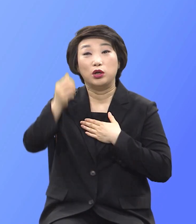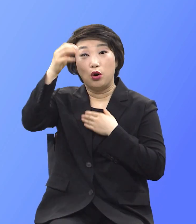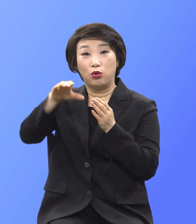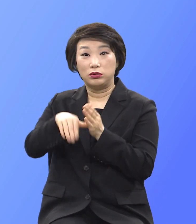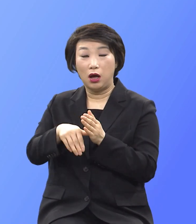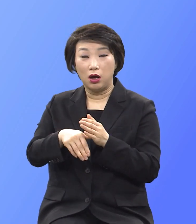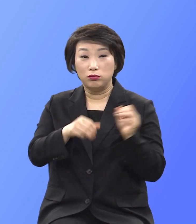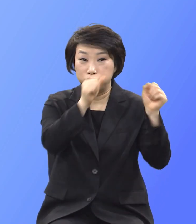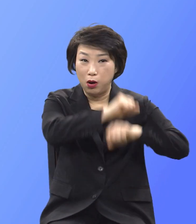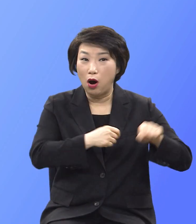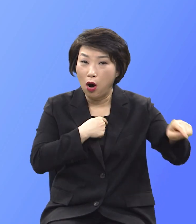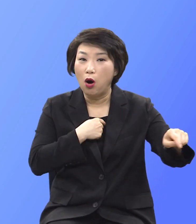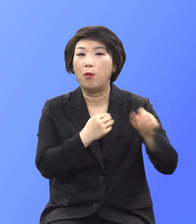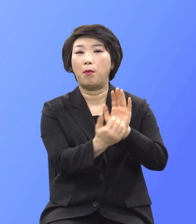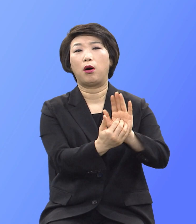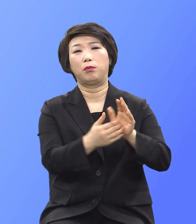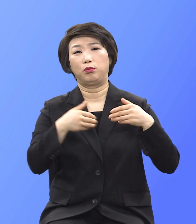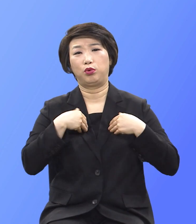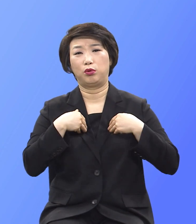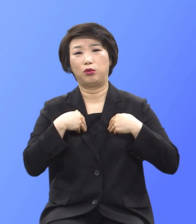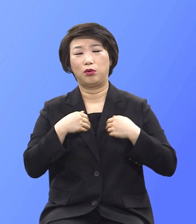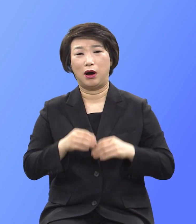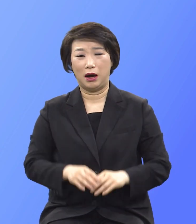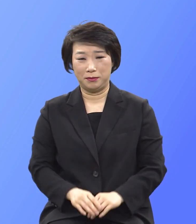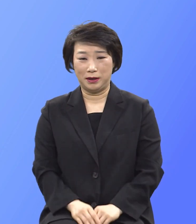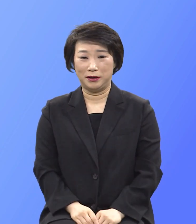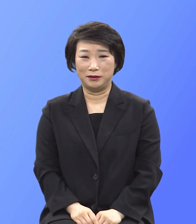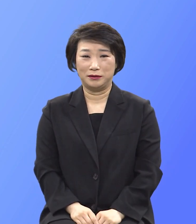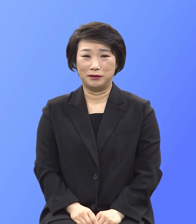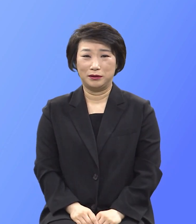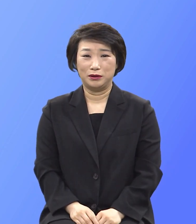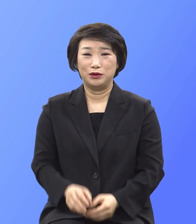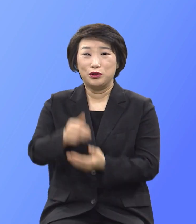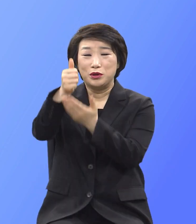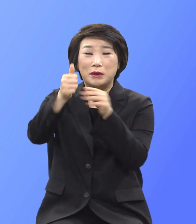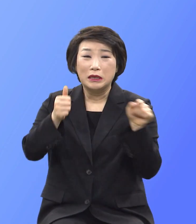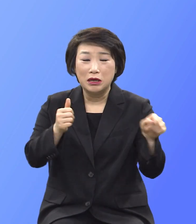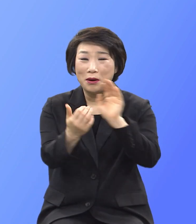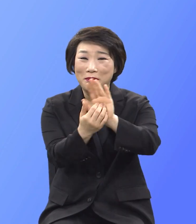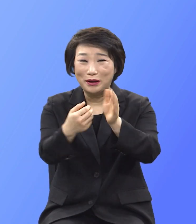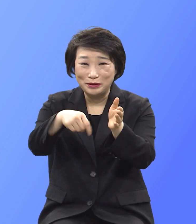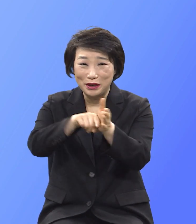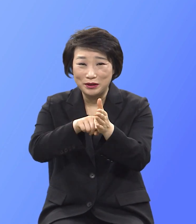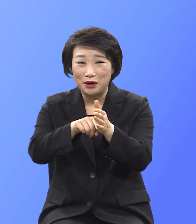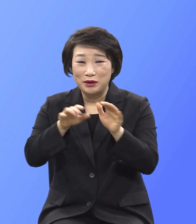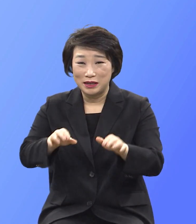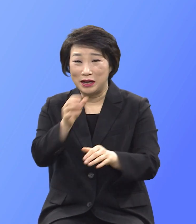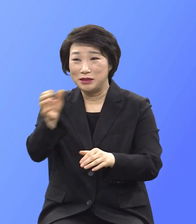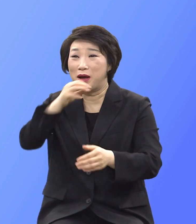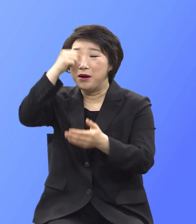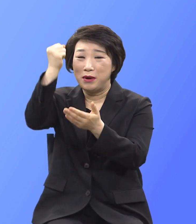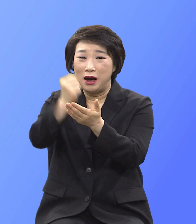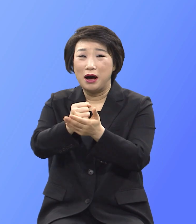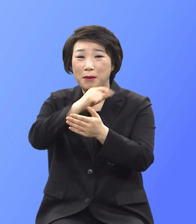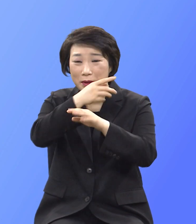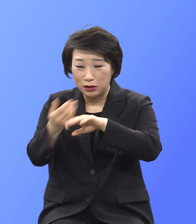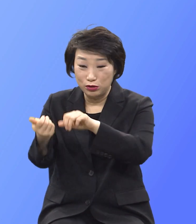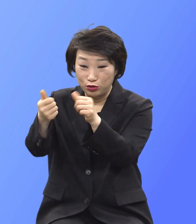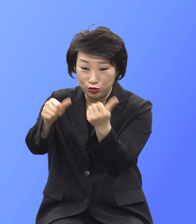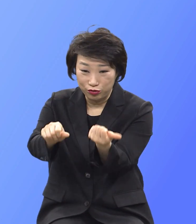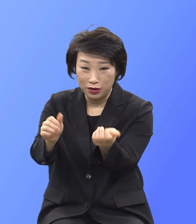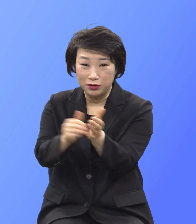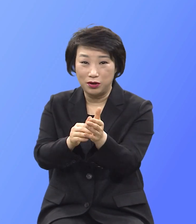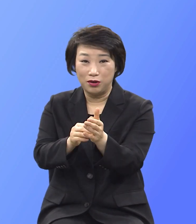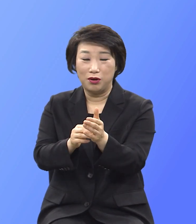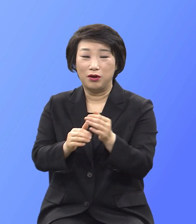영혼의 때 부도를 막아야 되지 않냐 이 말. 주님은 그걸 막아주시려고 십자가에 피 흘려